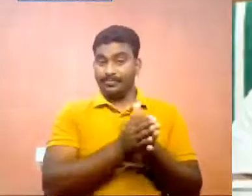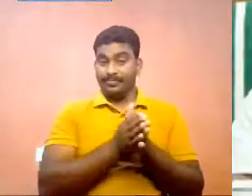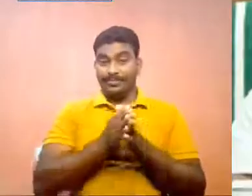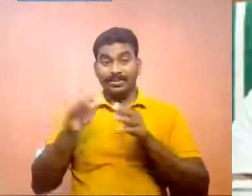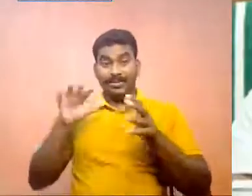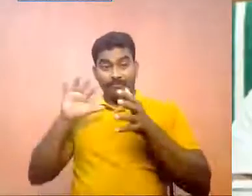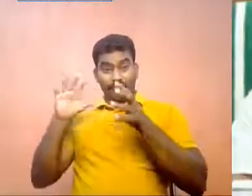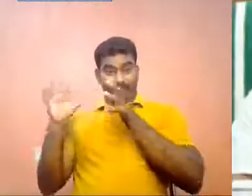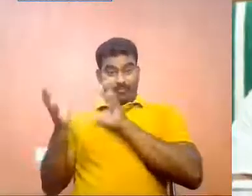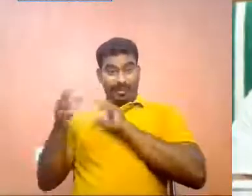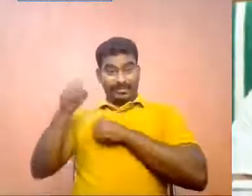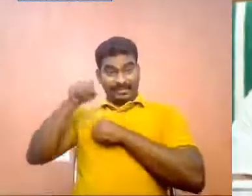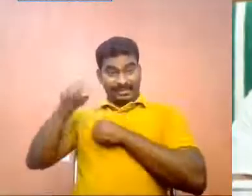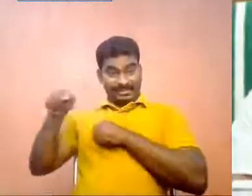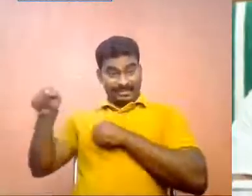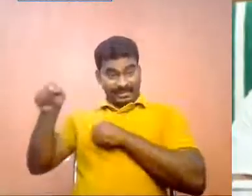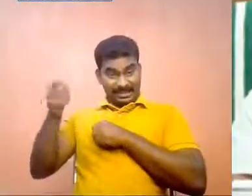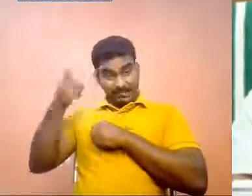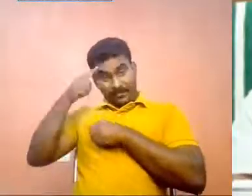വിദേശങ്ങളിൽ നിന്ന് വന്നവരുമായി